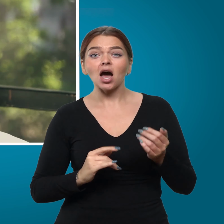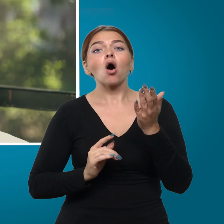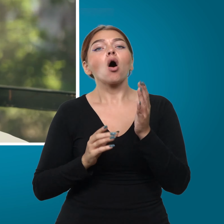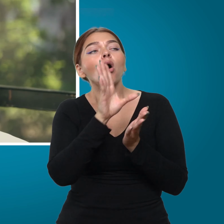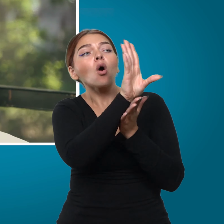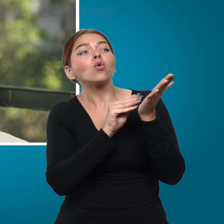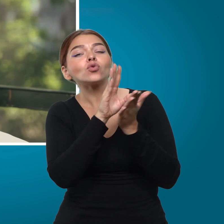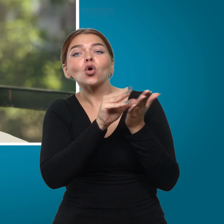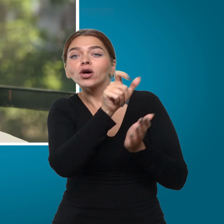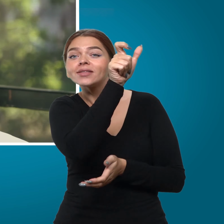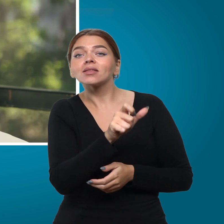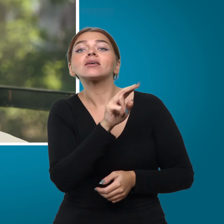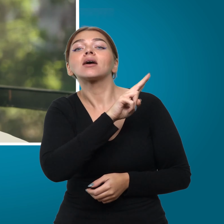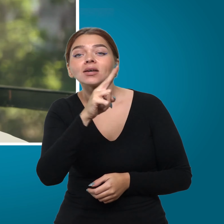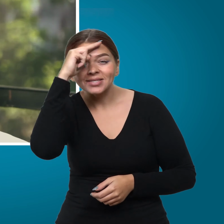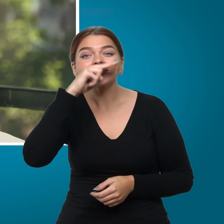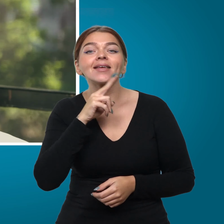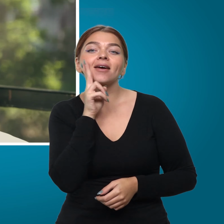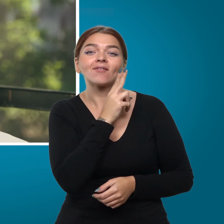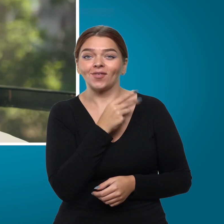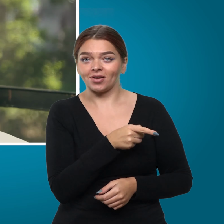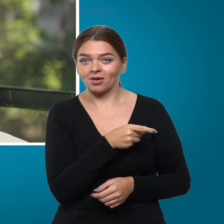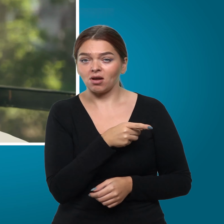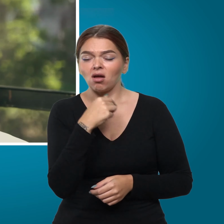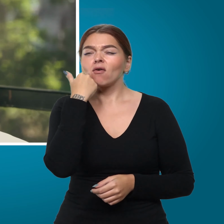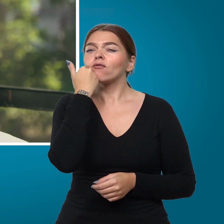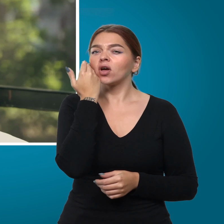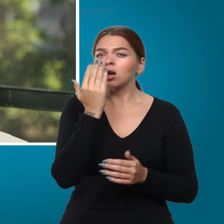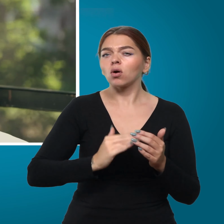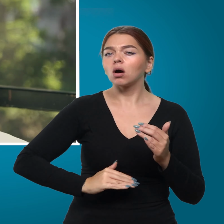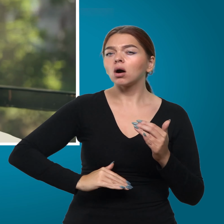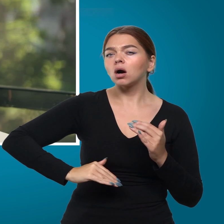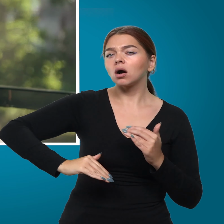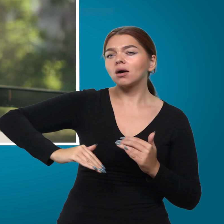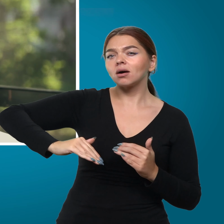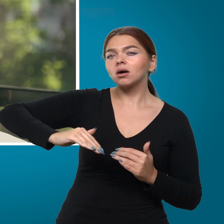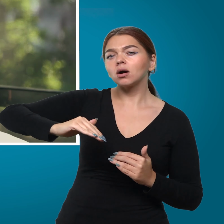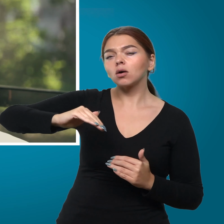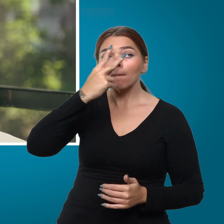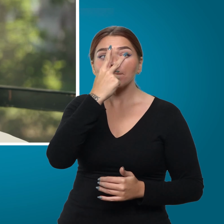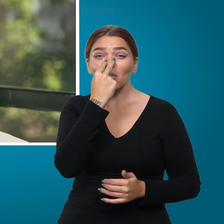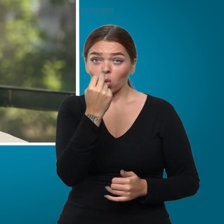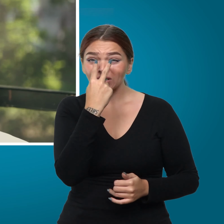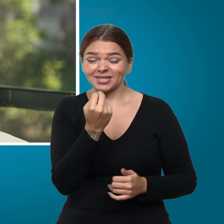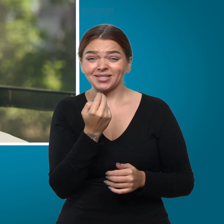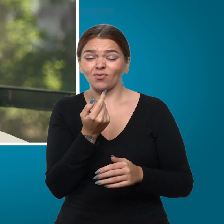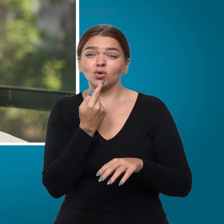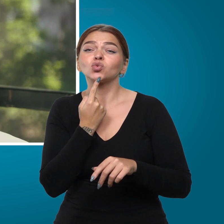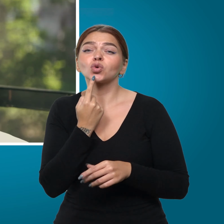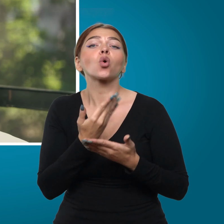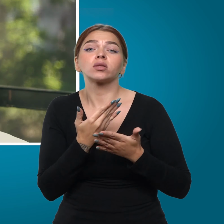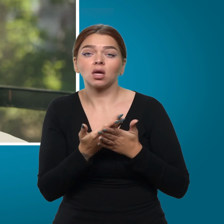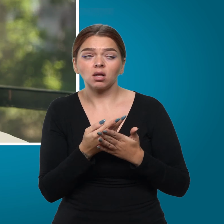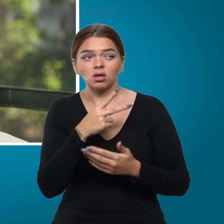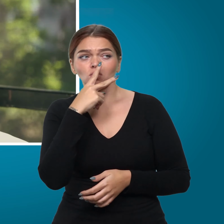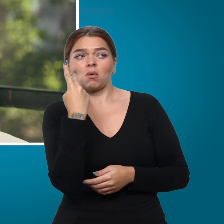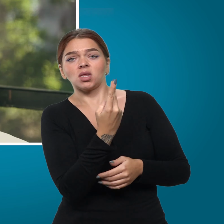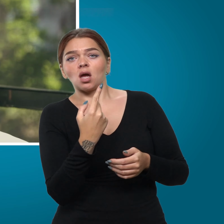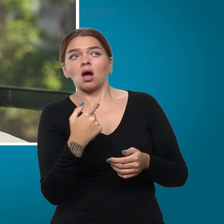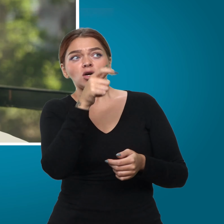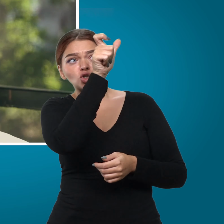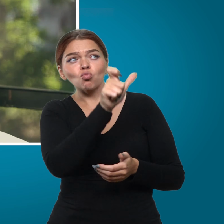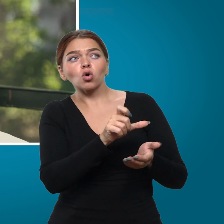kuris iš tikrųjų mes, kai būnam jauni, aš save, kai atsimenu, kai buvau jaunas, visada tas buvo autoriteto ieškojimas. O tai kas yra tas autoritetas